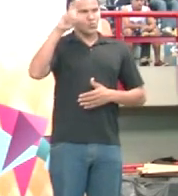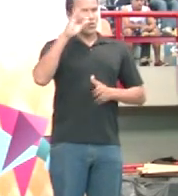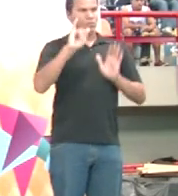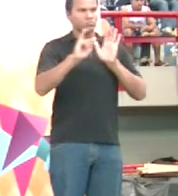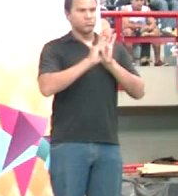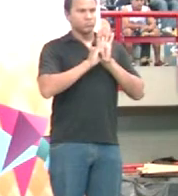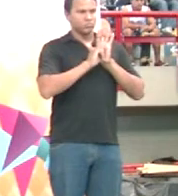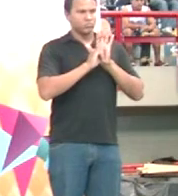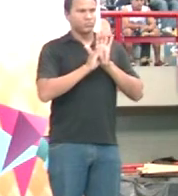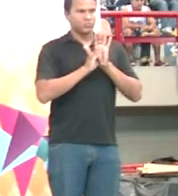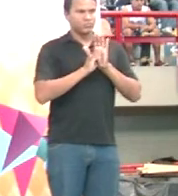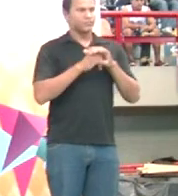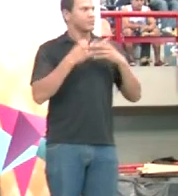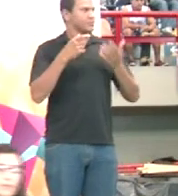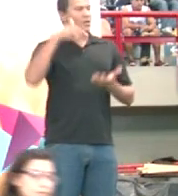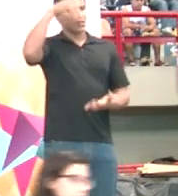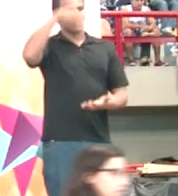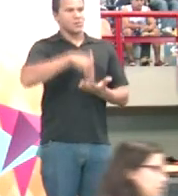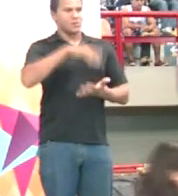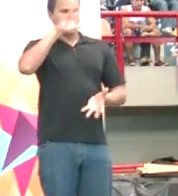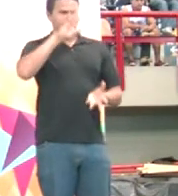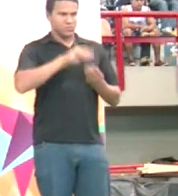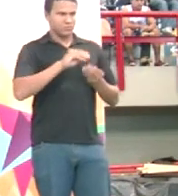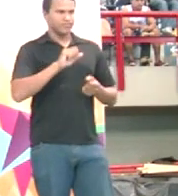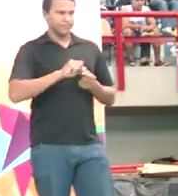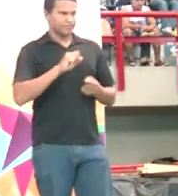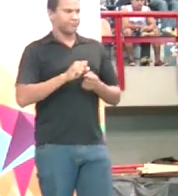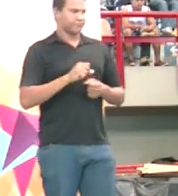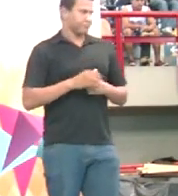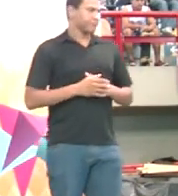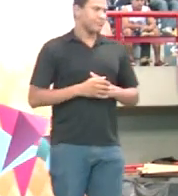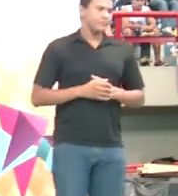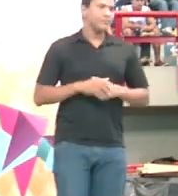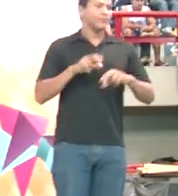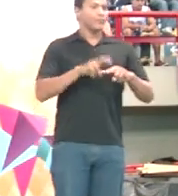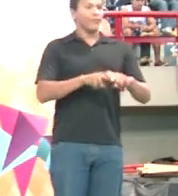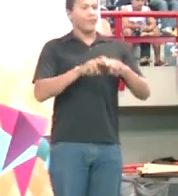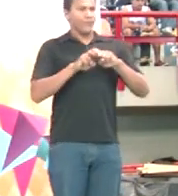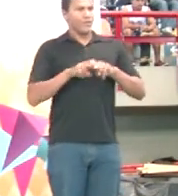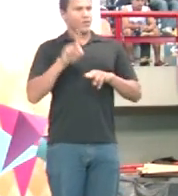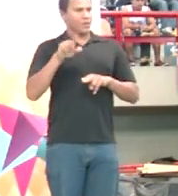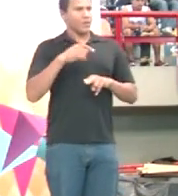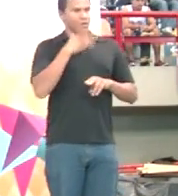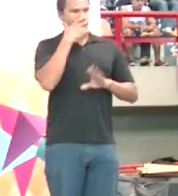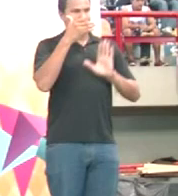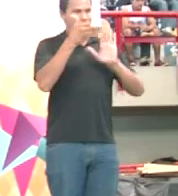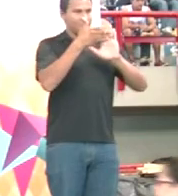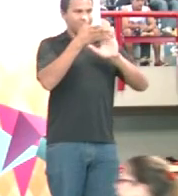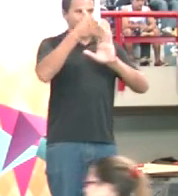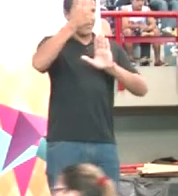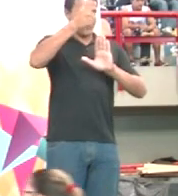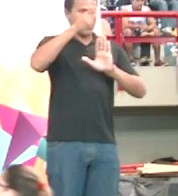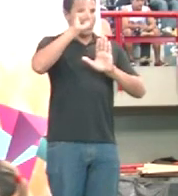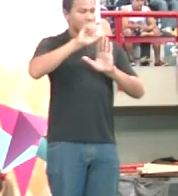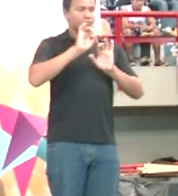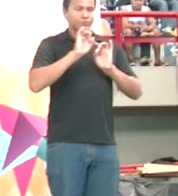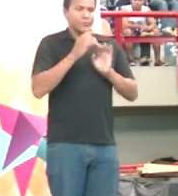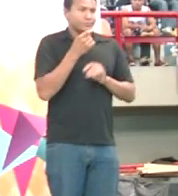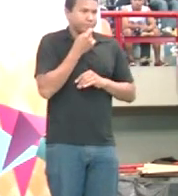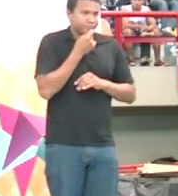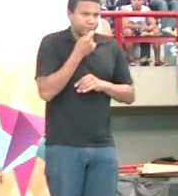na conclusão você vai fazer isso. Então, gente, a introdução da redação do Enem é só